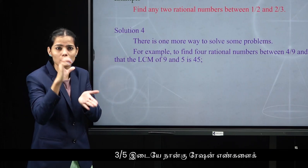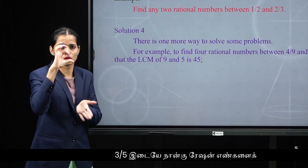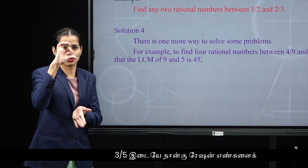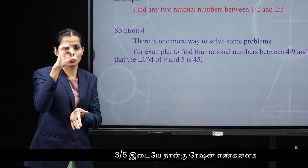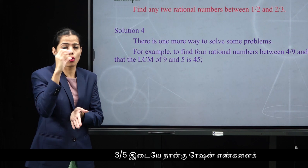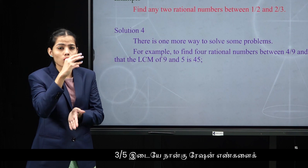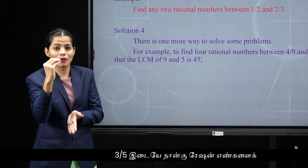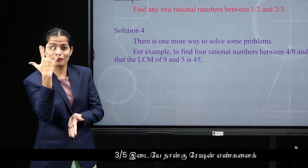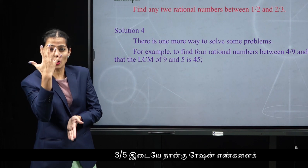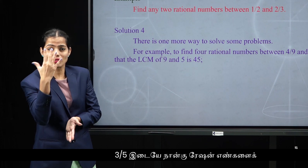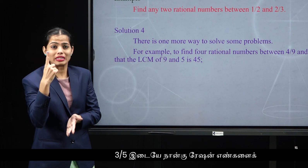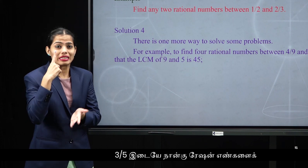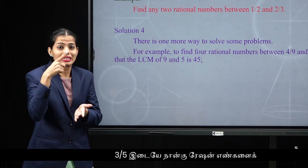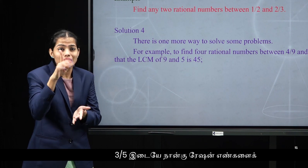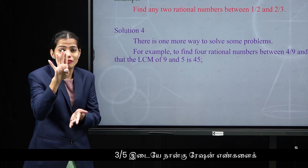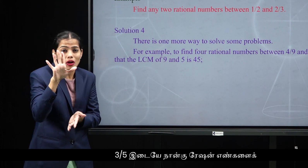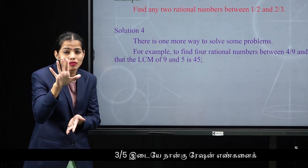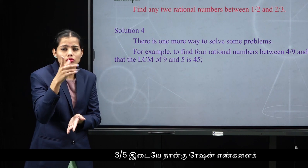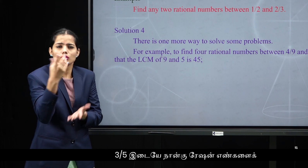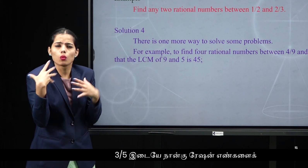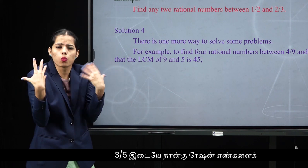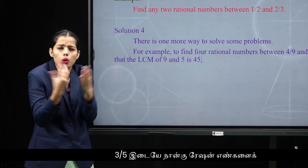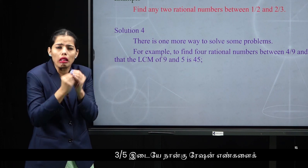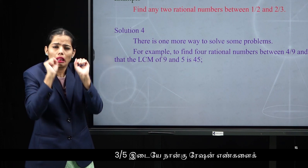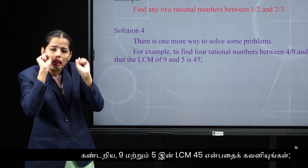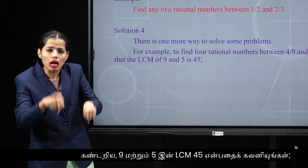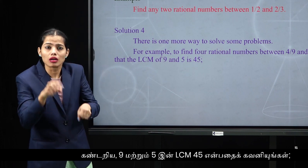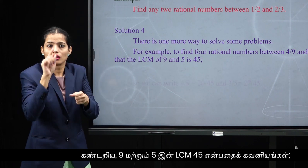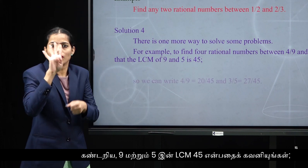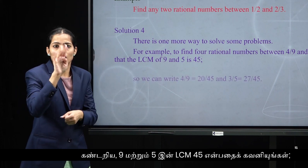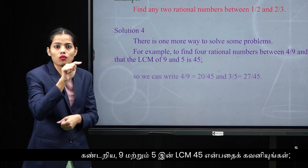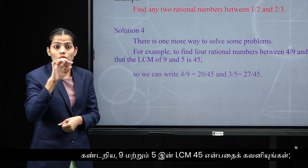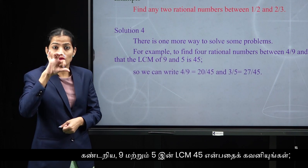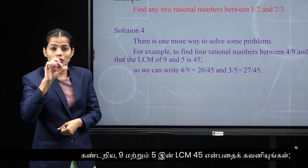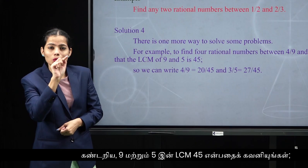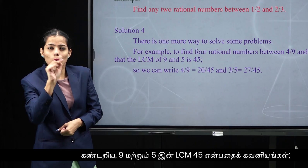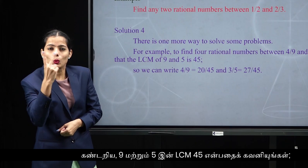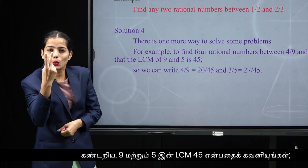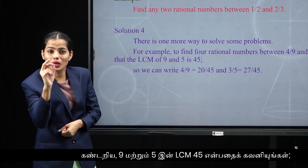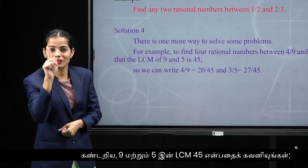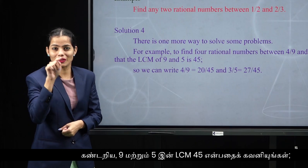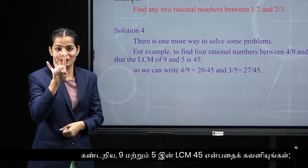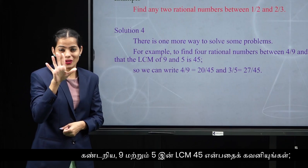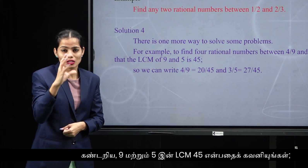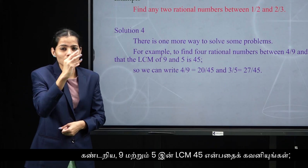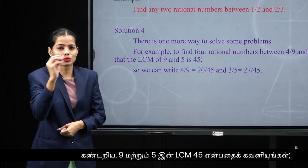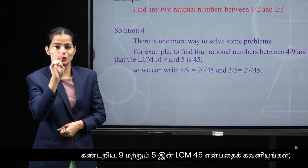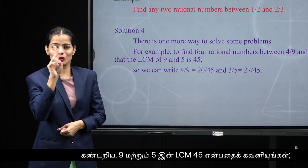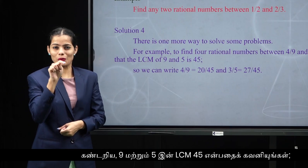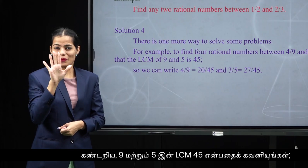இடையே 4 ரேஷன் எண்களைக் கண்டறிய. 9 மற்றும் 5இன் LCM 45 என்பதை கவனியுங்கள்.